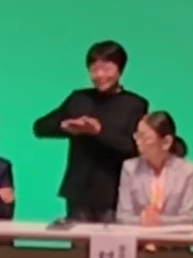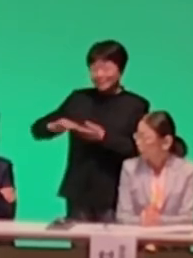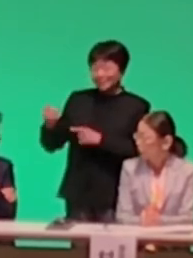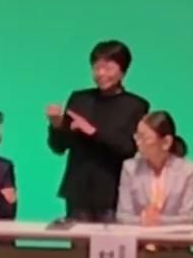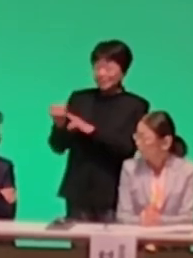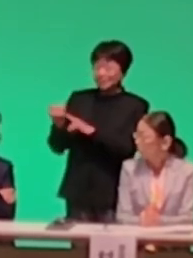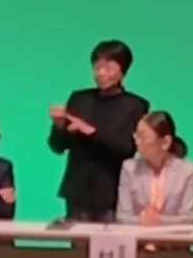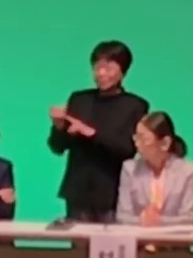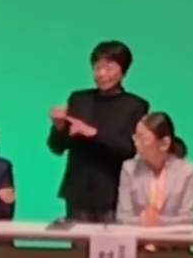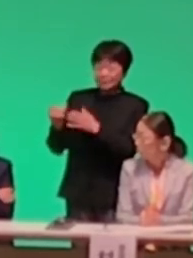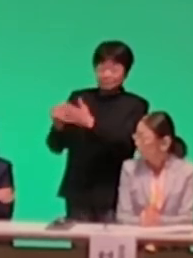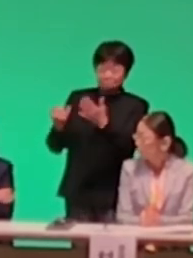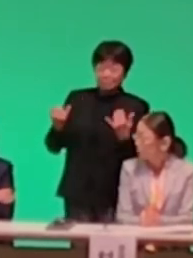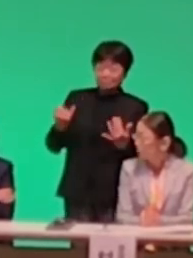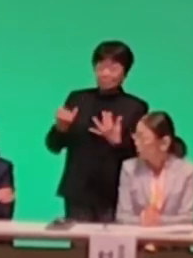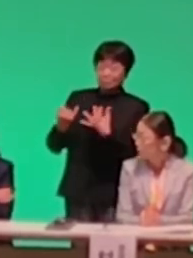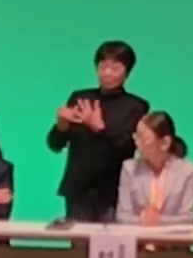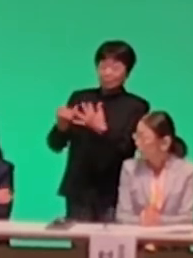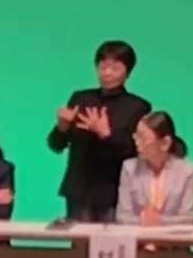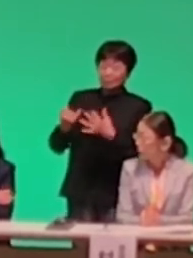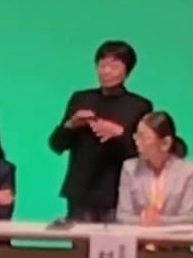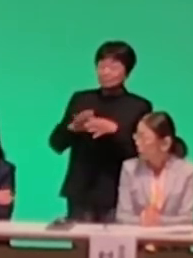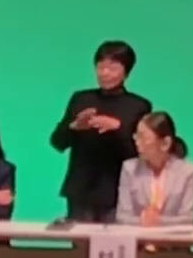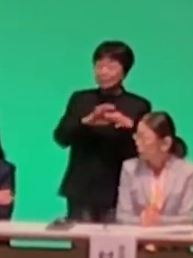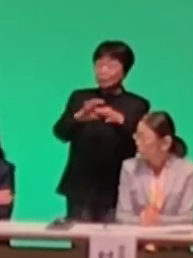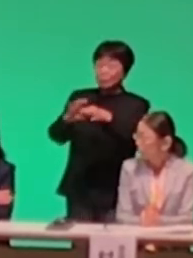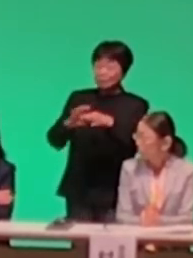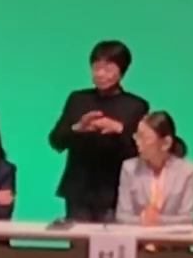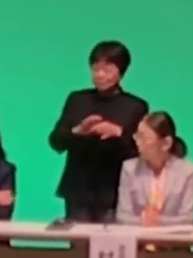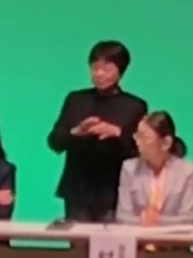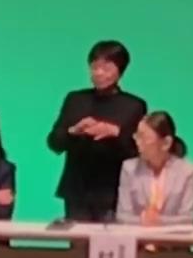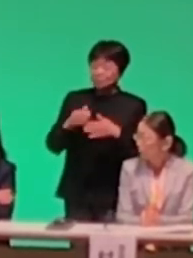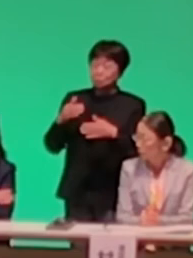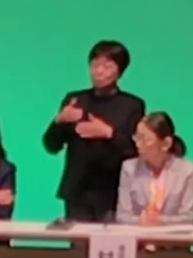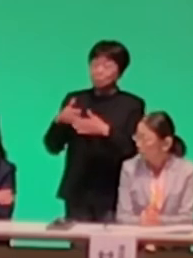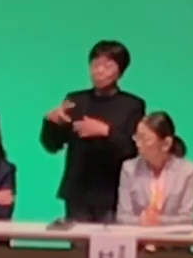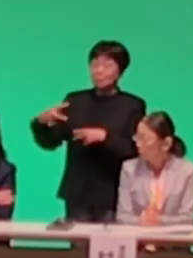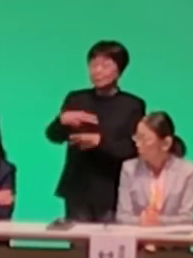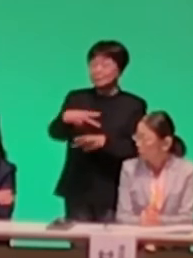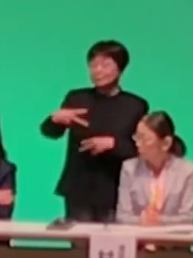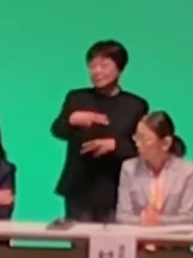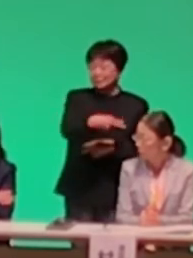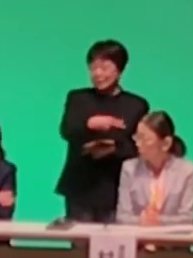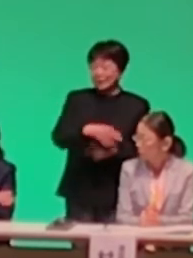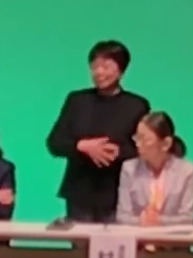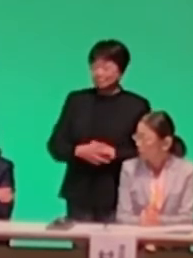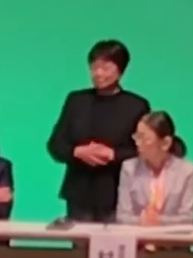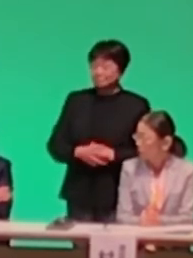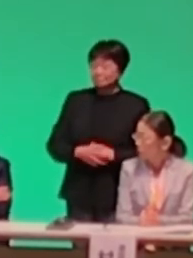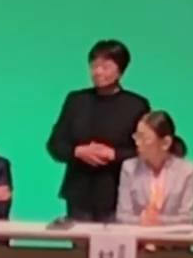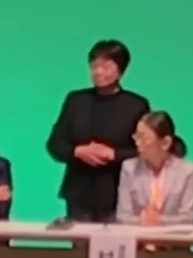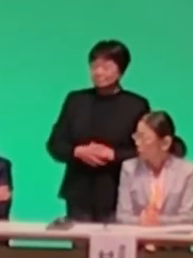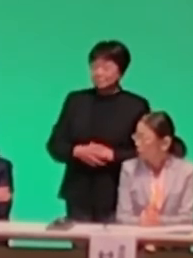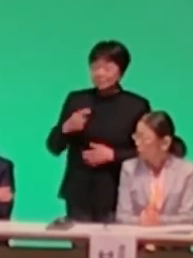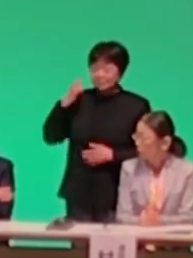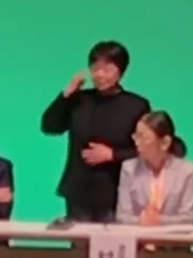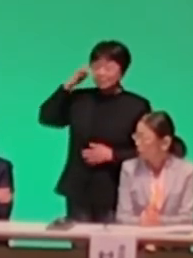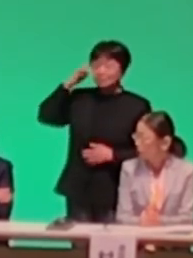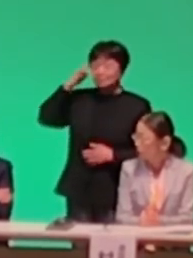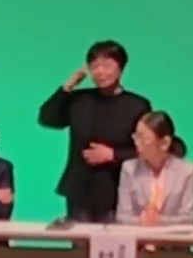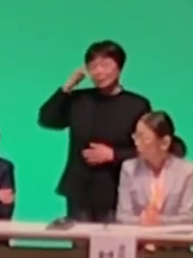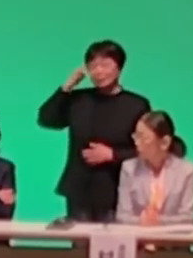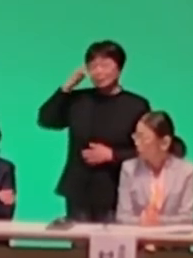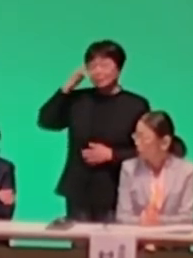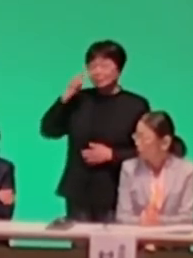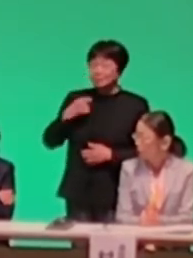それを目当ての人と その関わりを、まあ、持たずにね、まあ、やってきて、気がついたら なんていうか、